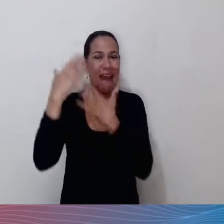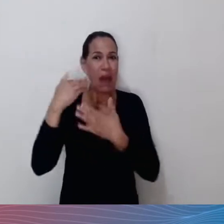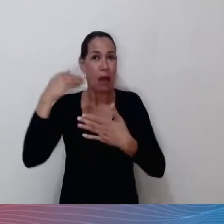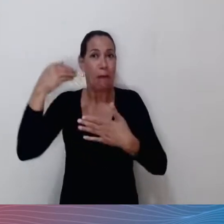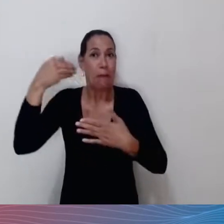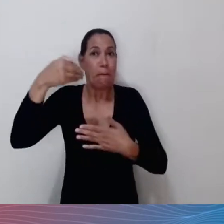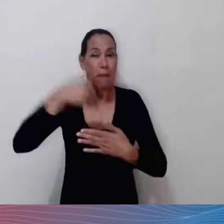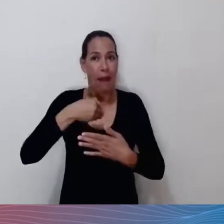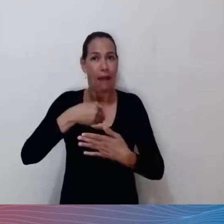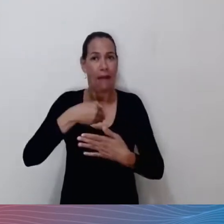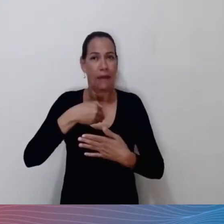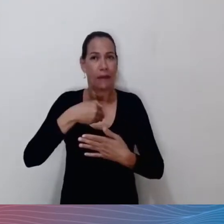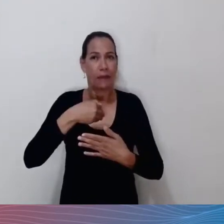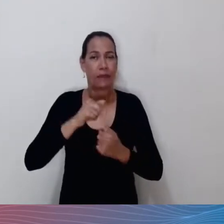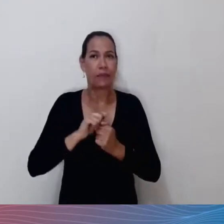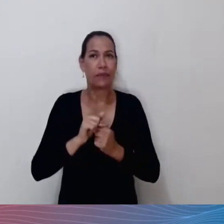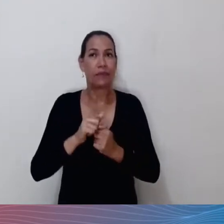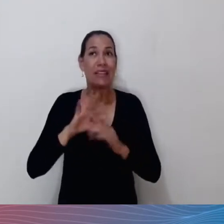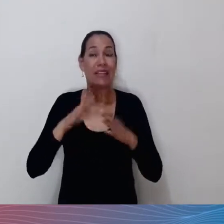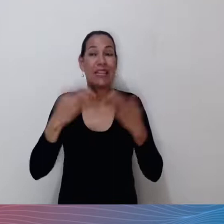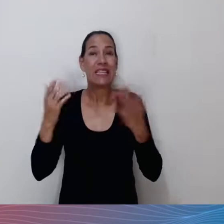regiões inferiores da terra,